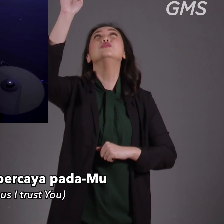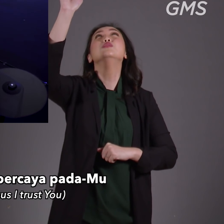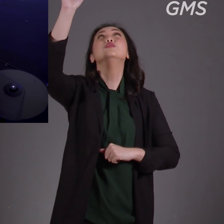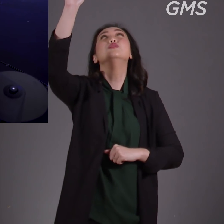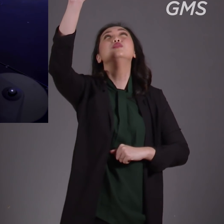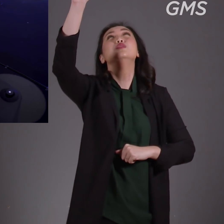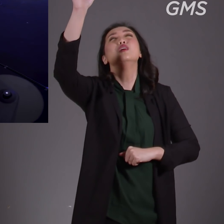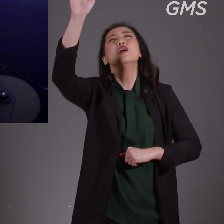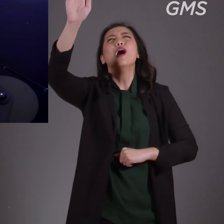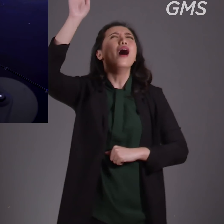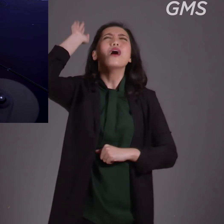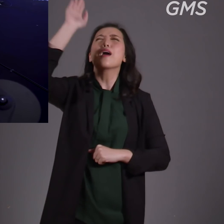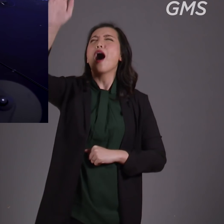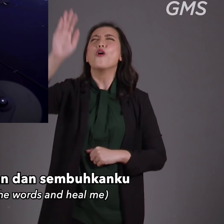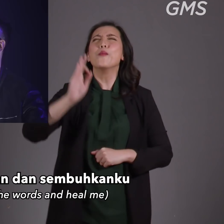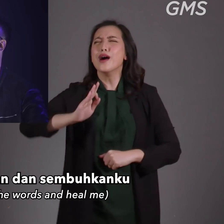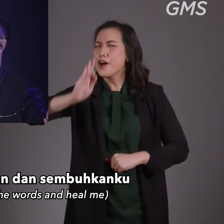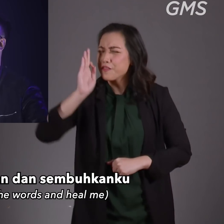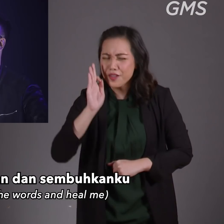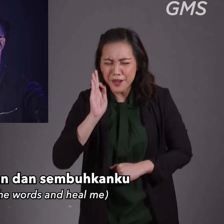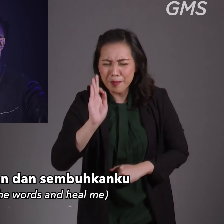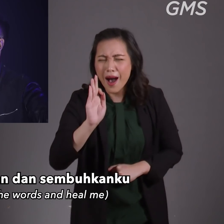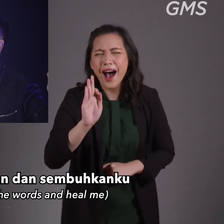padamu. Kau berfirman